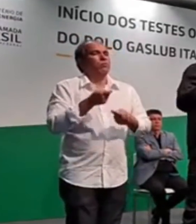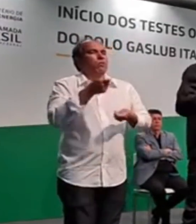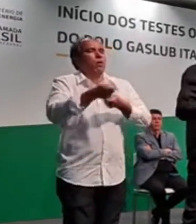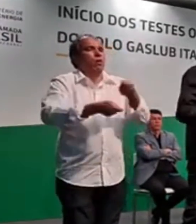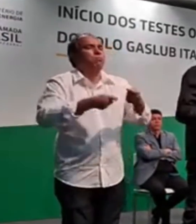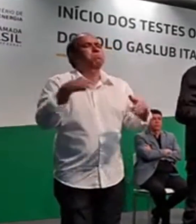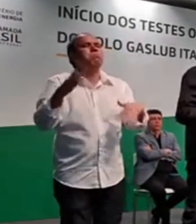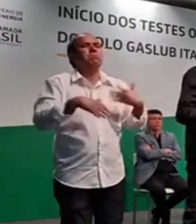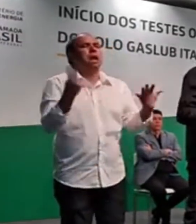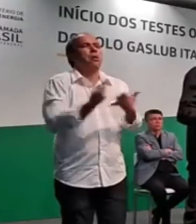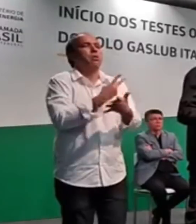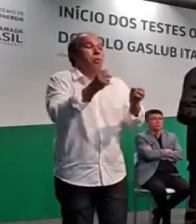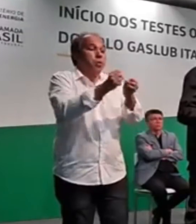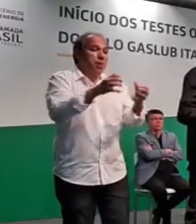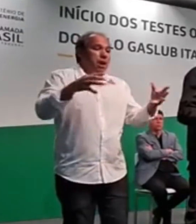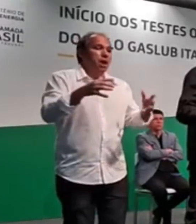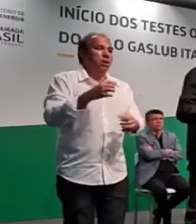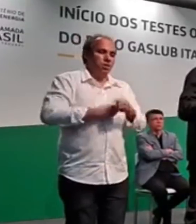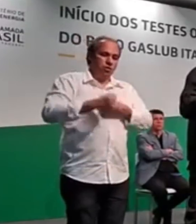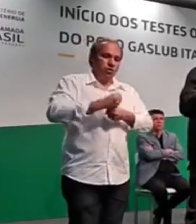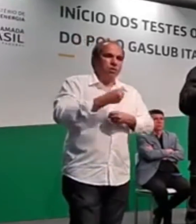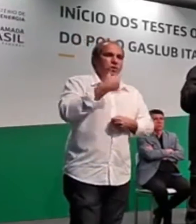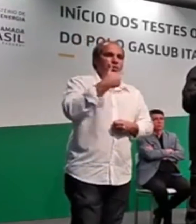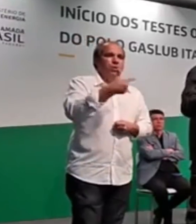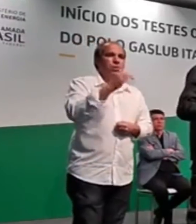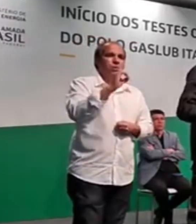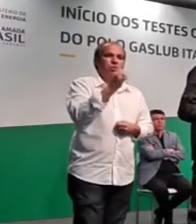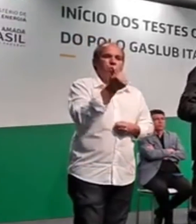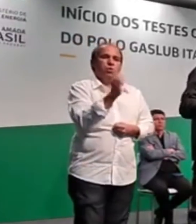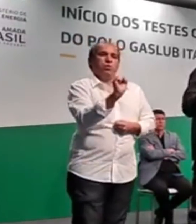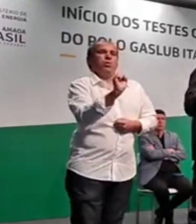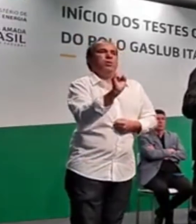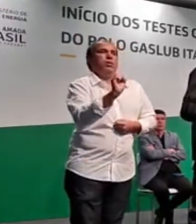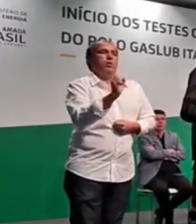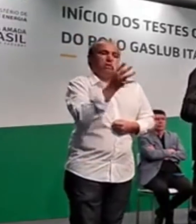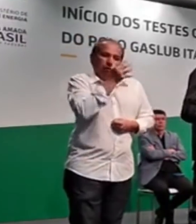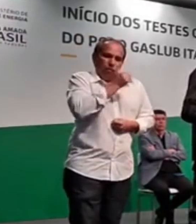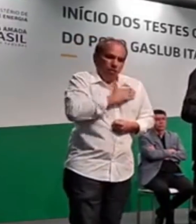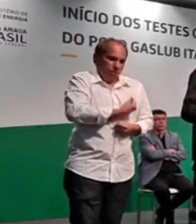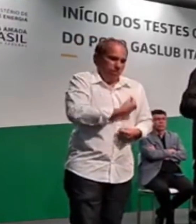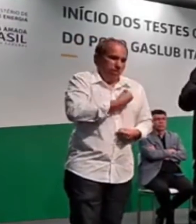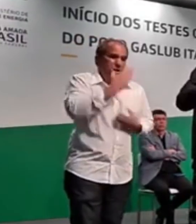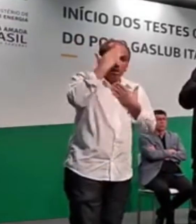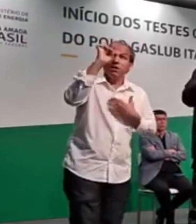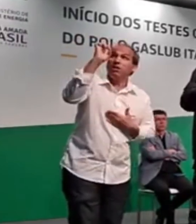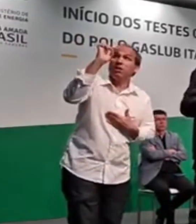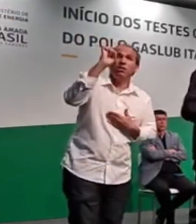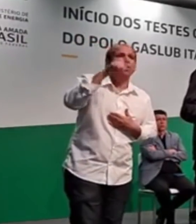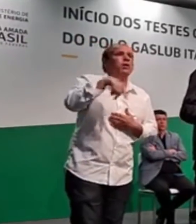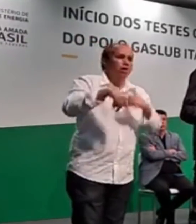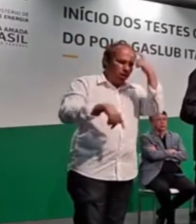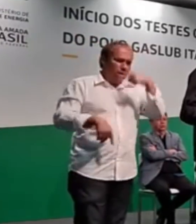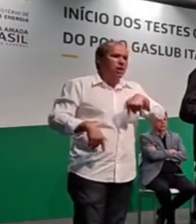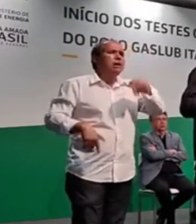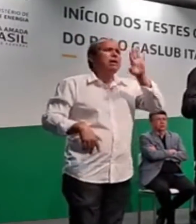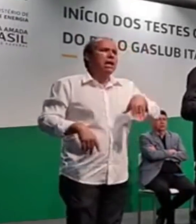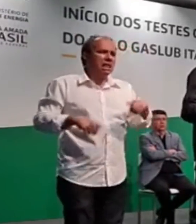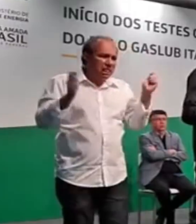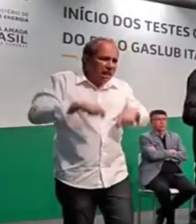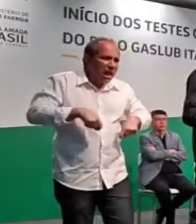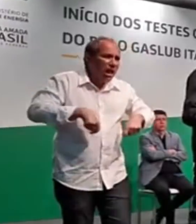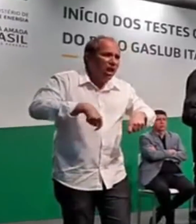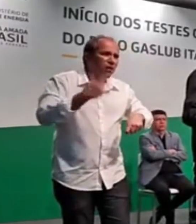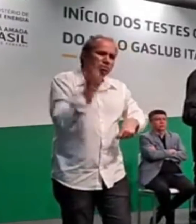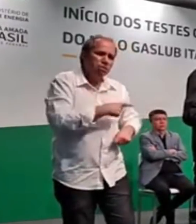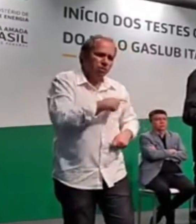Novo milagre em 2018. A minha sobrevivência, que Deus a Deus. E quem era eu para chegar à presidência? Não era